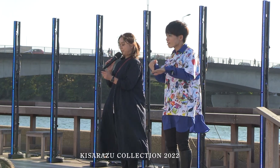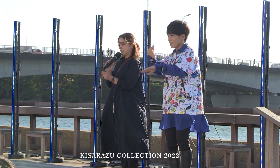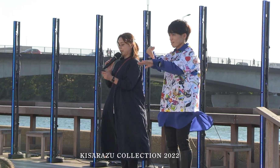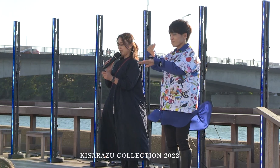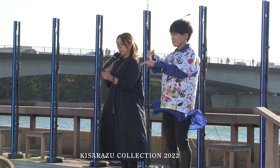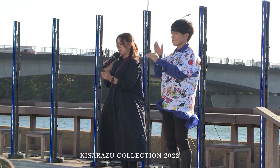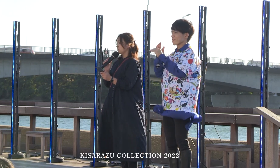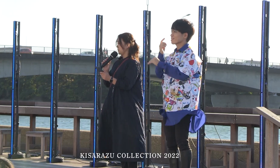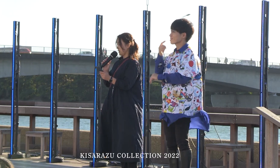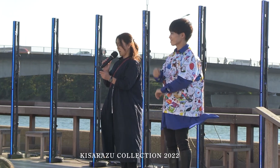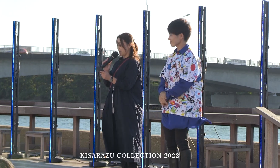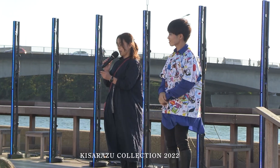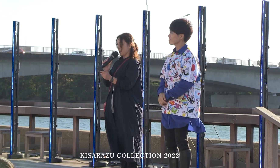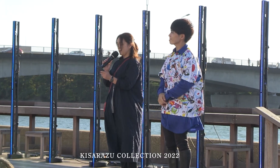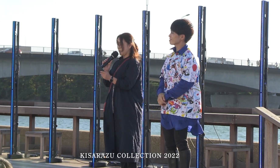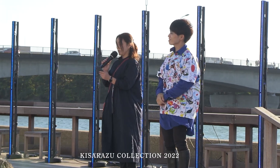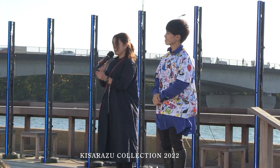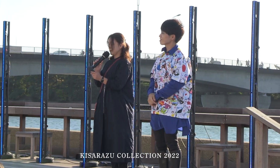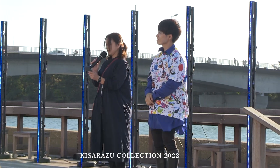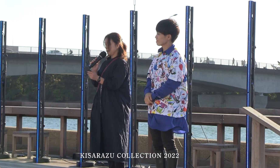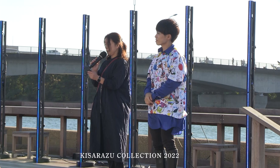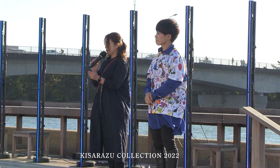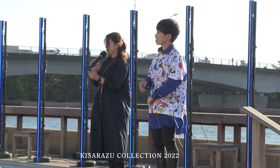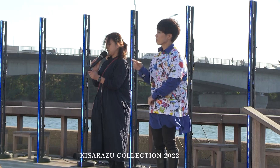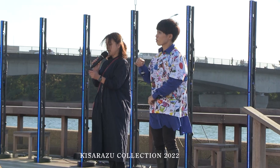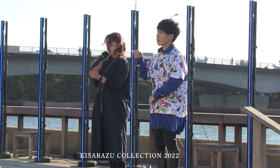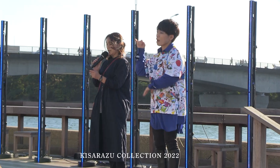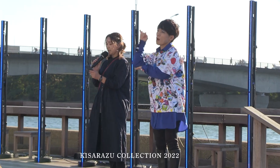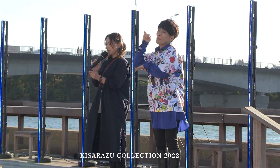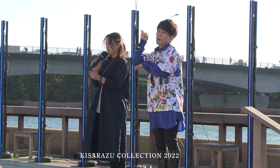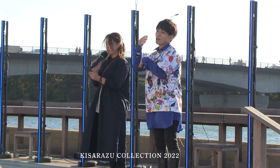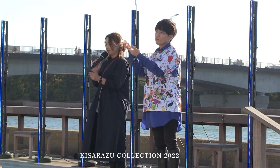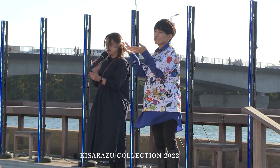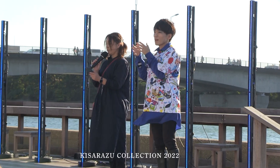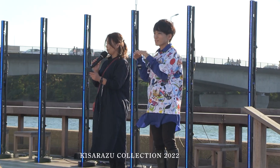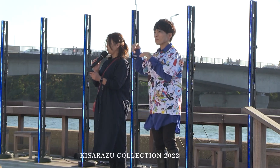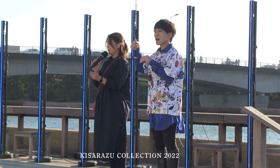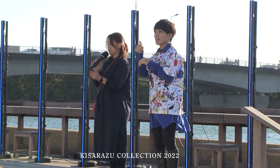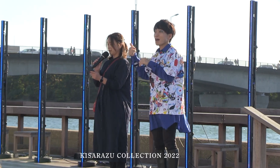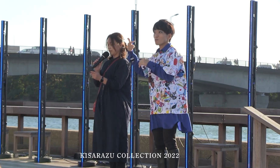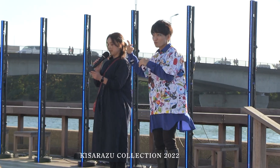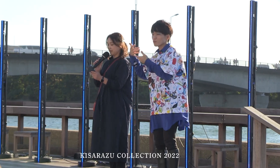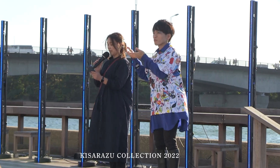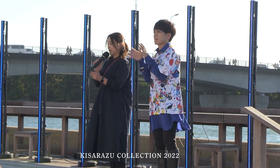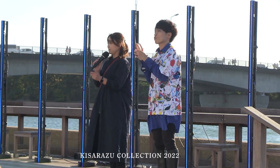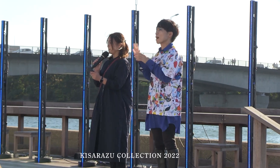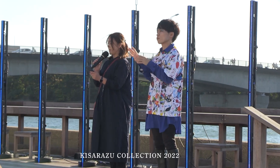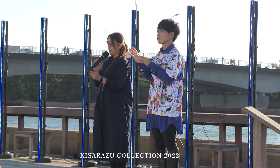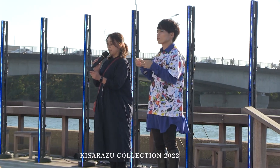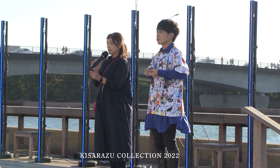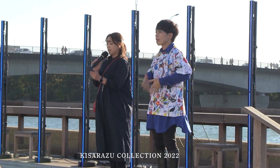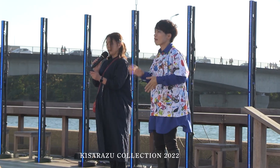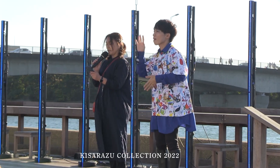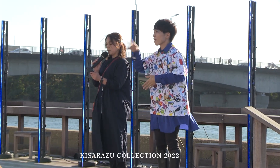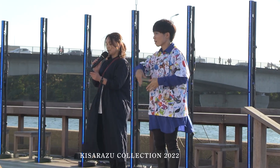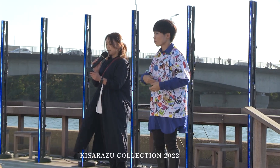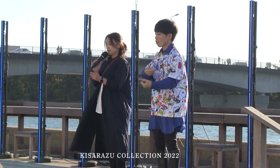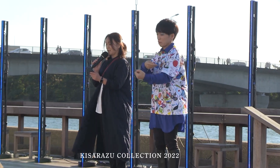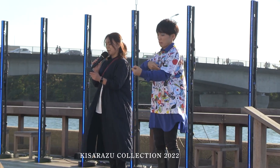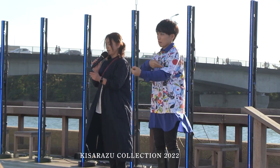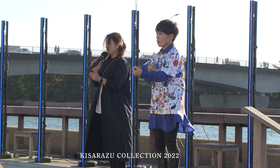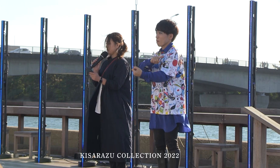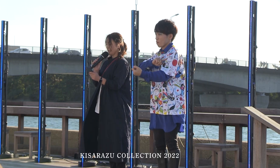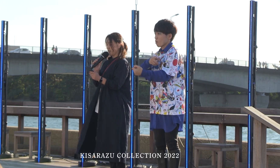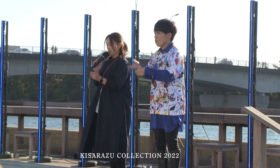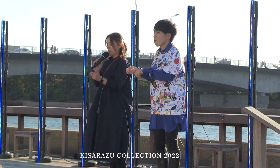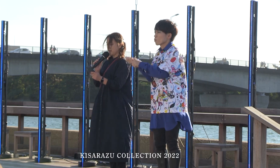。それからマダムクラスという産後の筋力を取り戻したい方、年齢を重ね